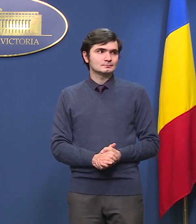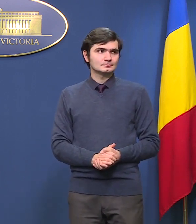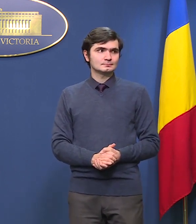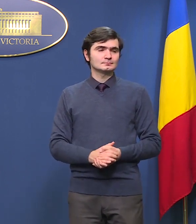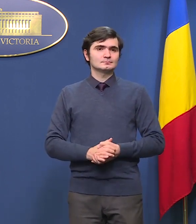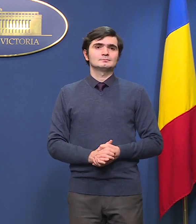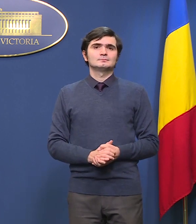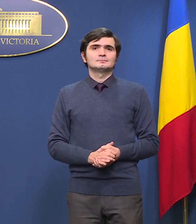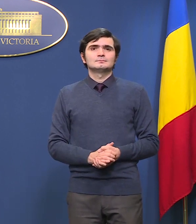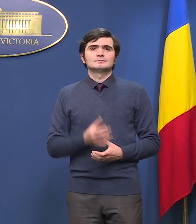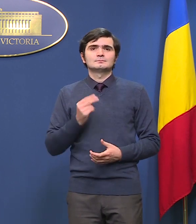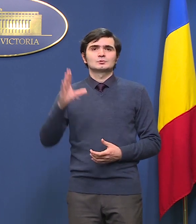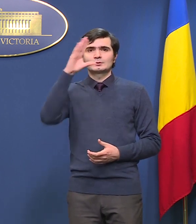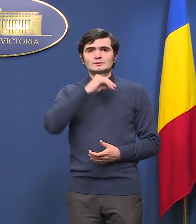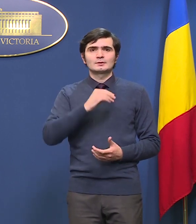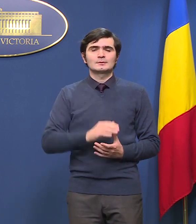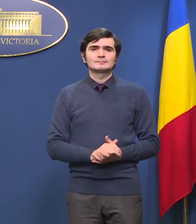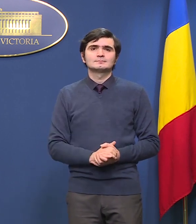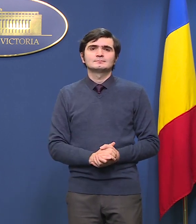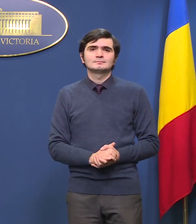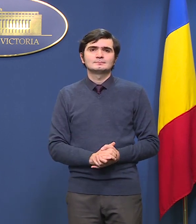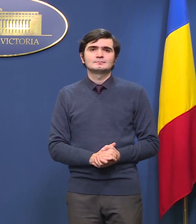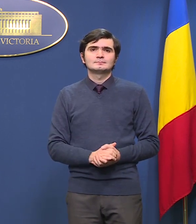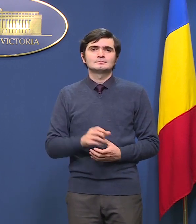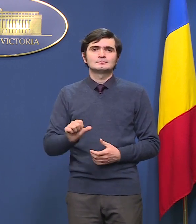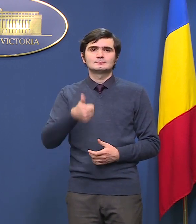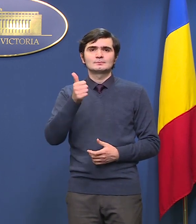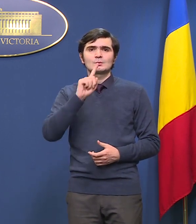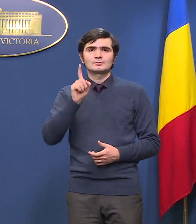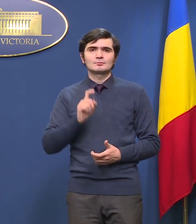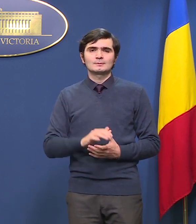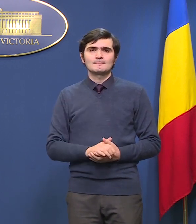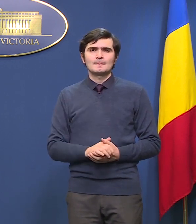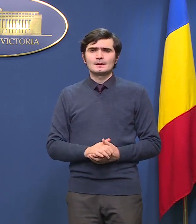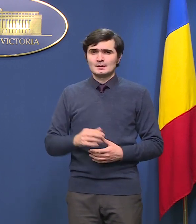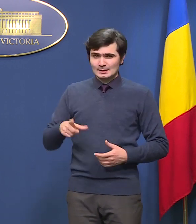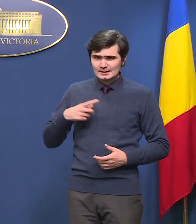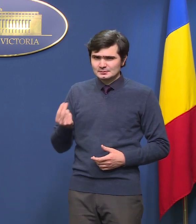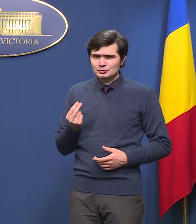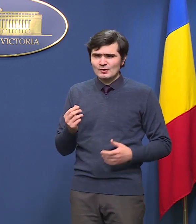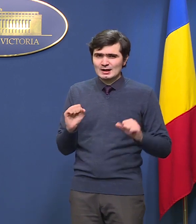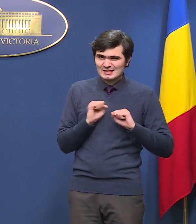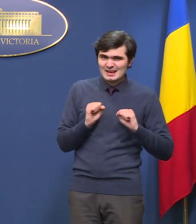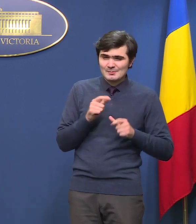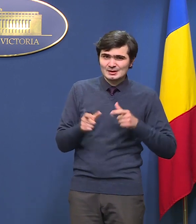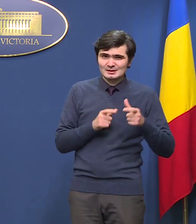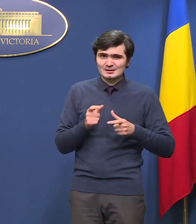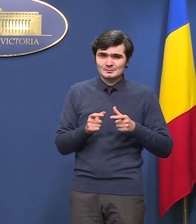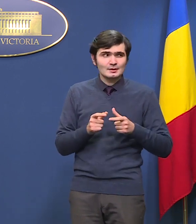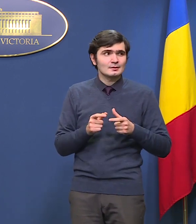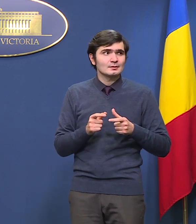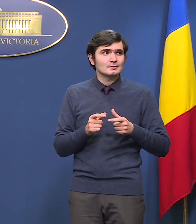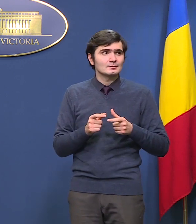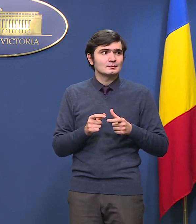Bună seara, Cristian Ștefănescu, DGFM și Deutsche Welle. Prima întrebare, există temeri privind o posibilă îngrădire